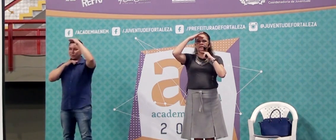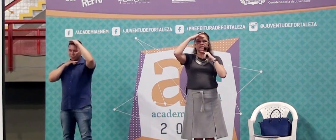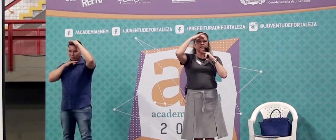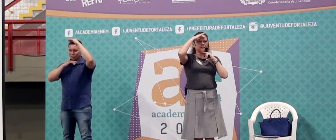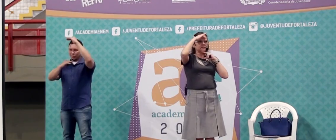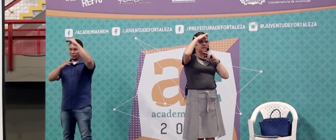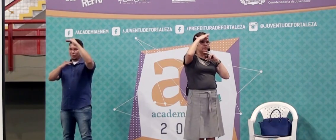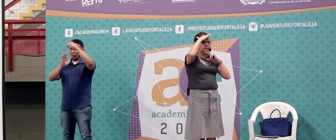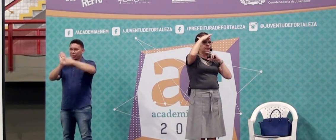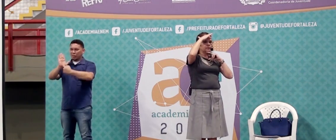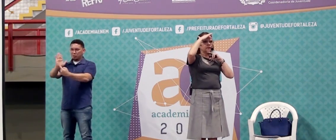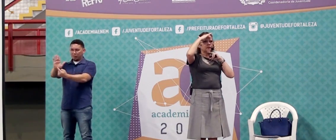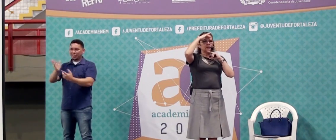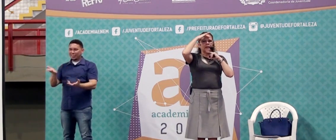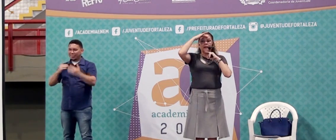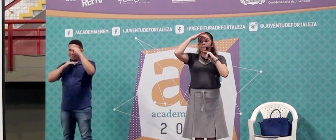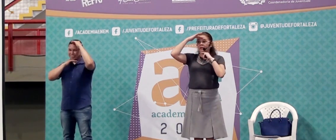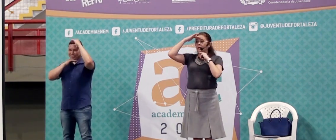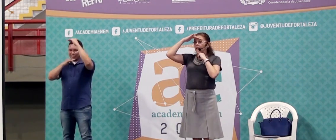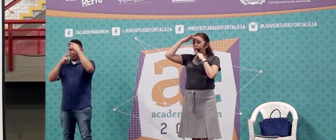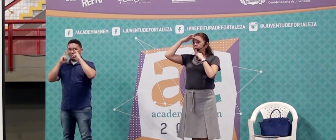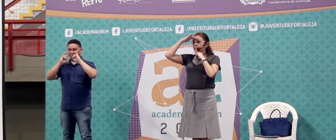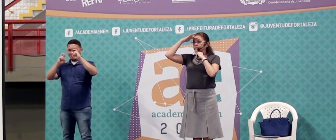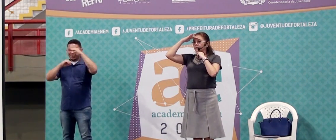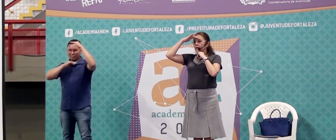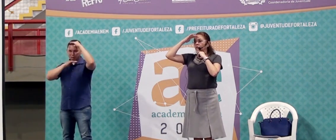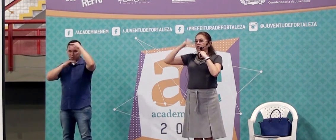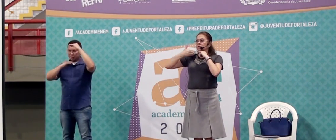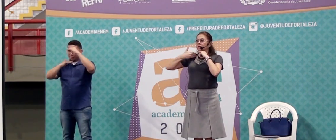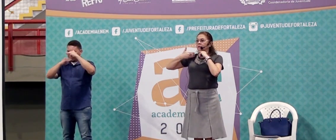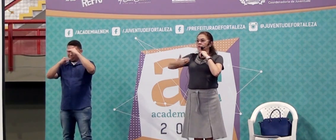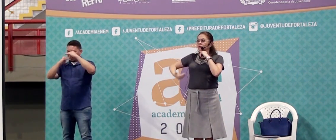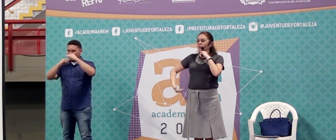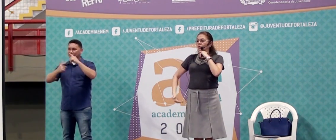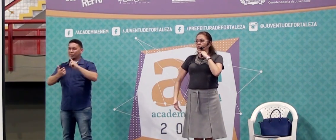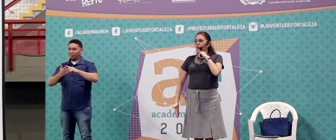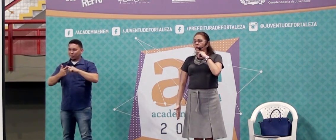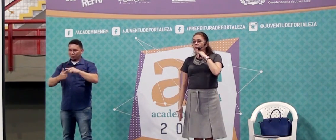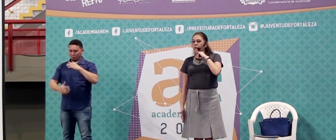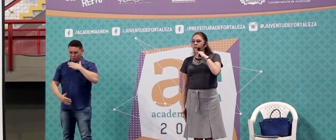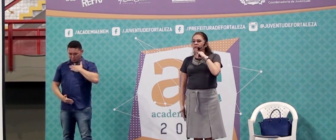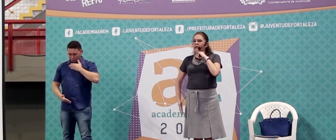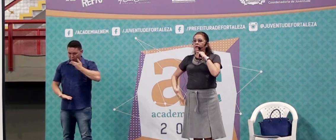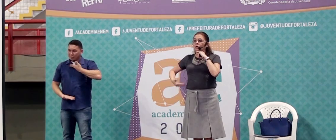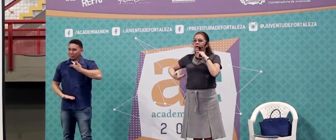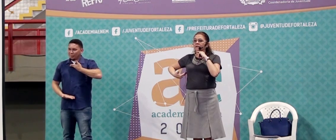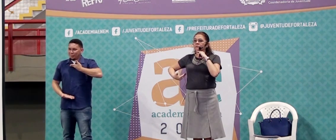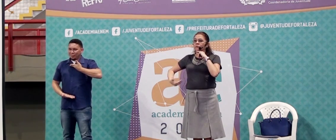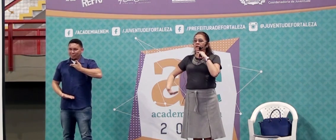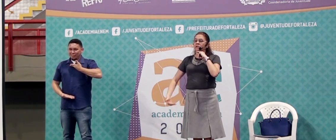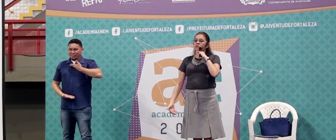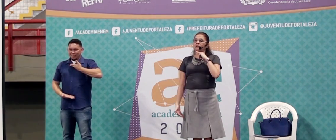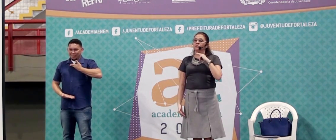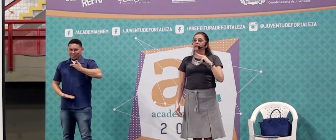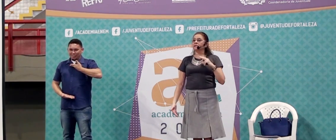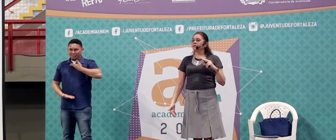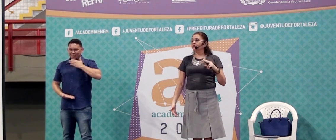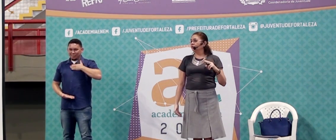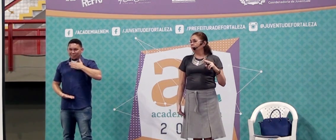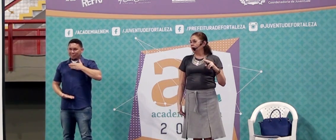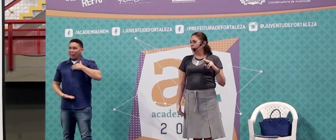a apresentação. Ela é pequena. Nós temos o corpo, que é correspondente